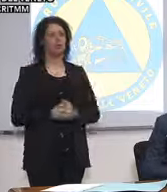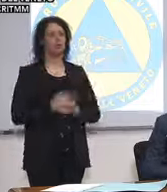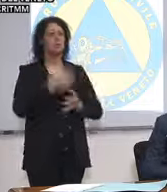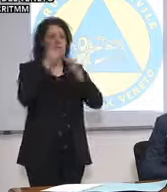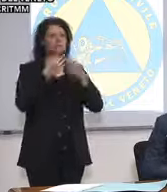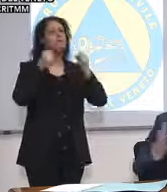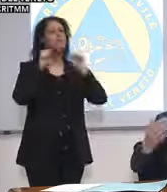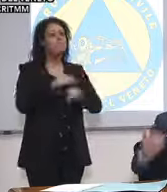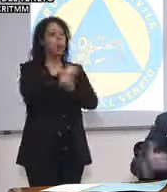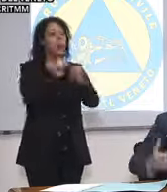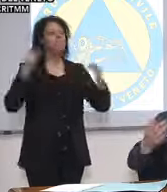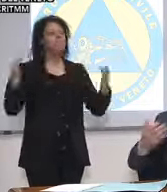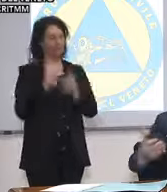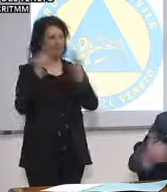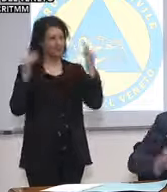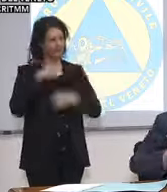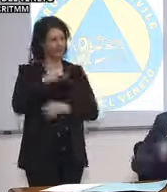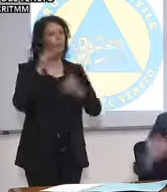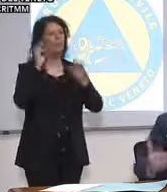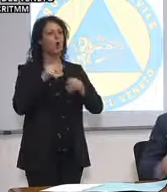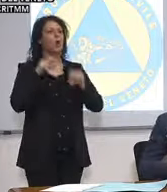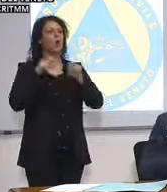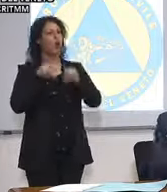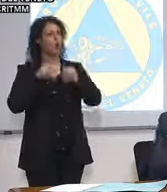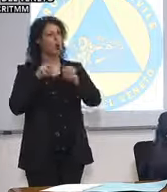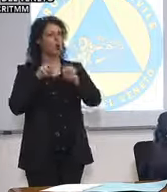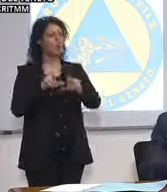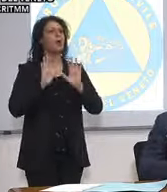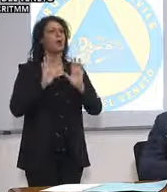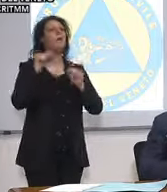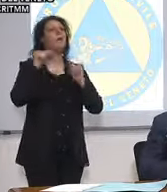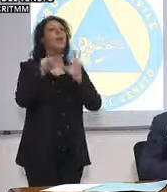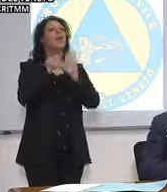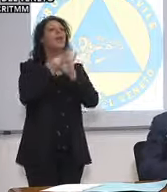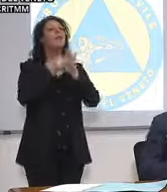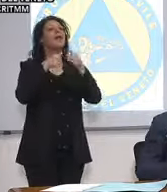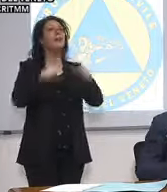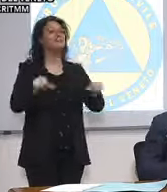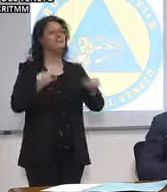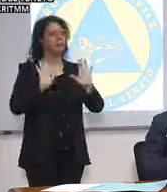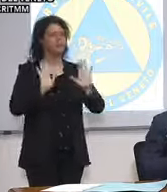può passeggiare, far jogging o quant'altro, almeno nel territorio comunale.